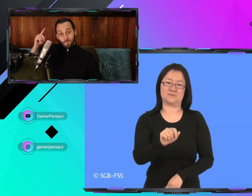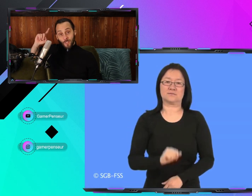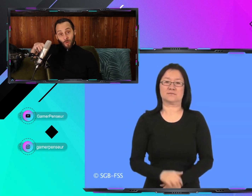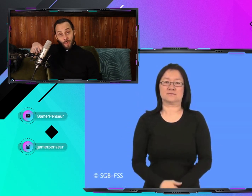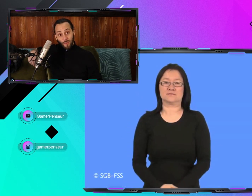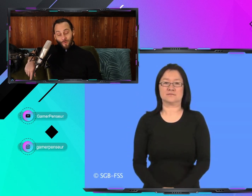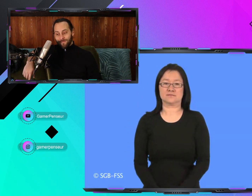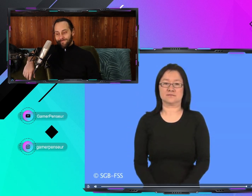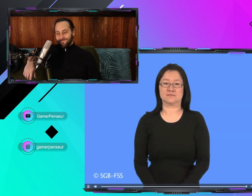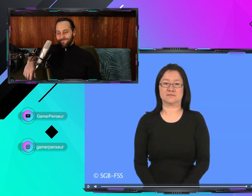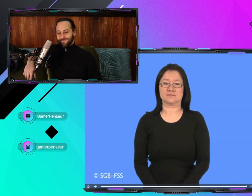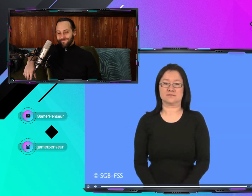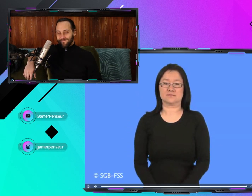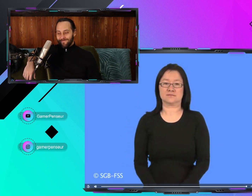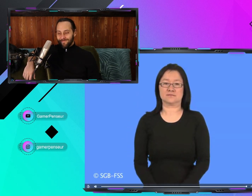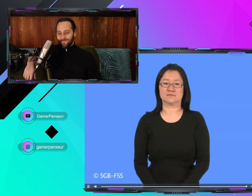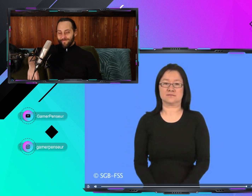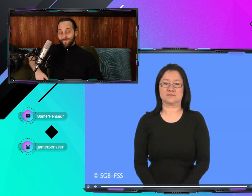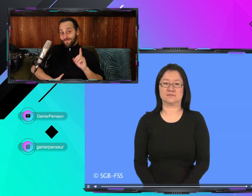C'est toi qui as raison.